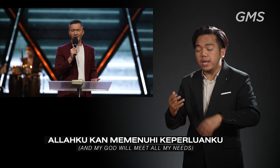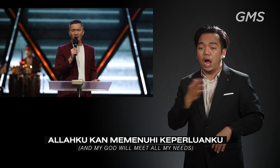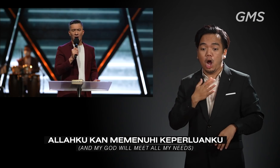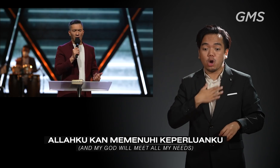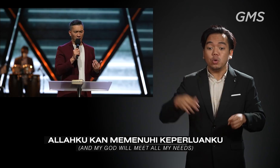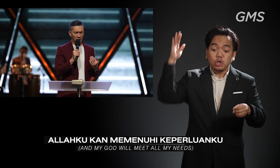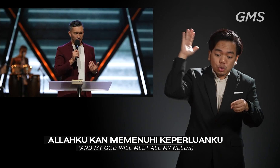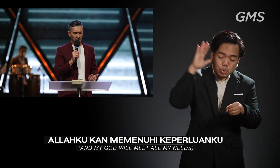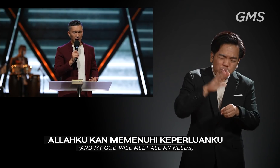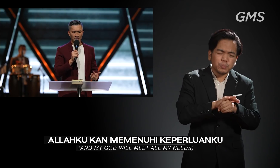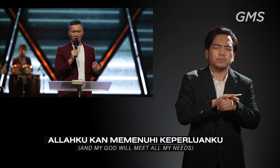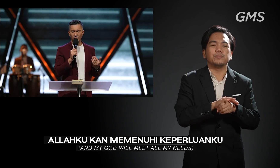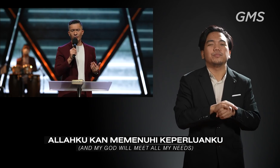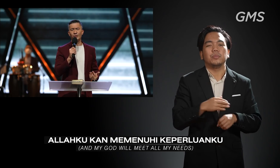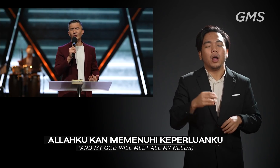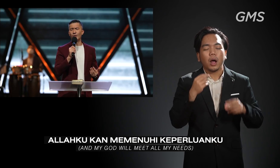memenuhi